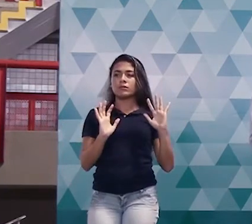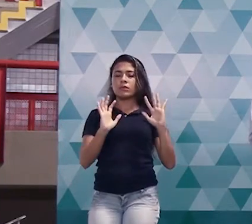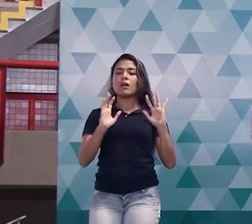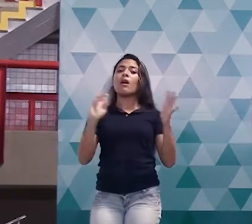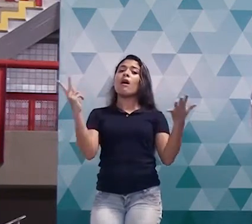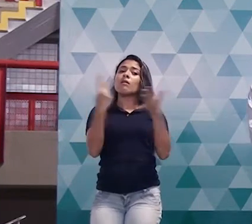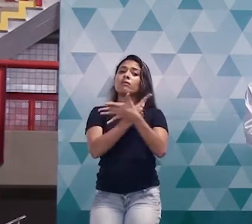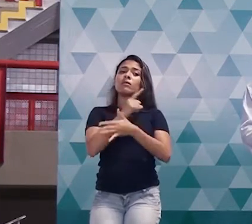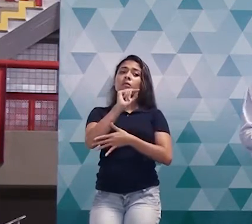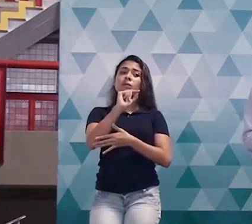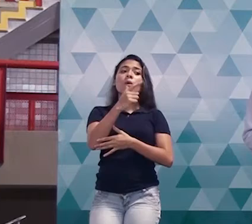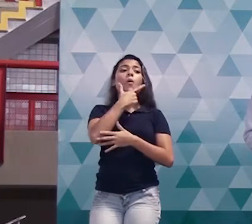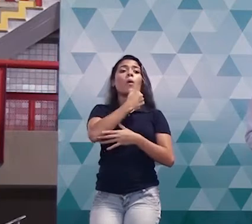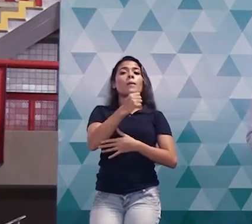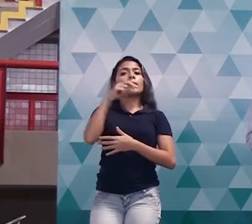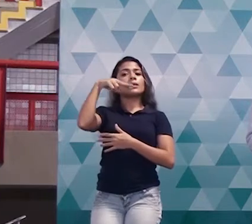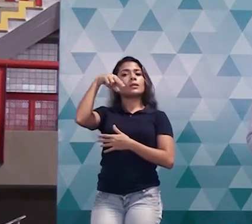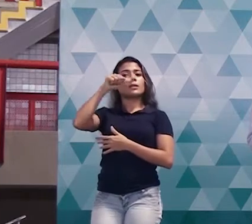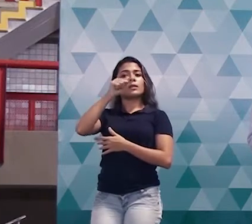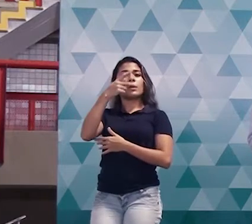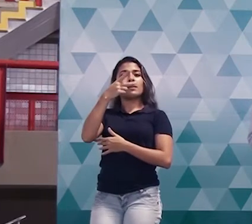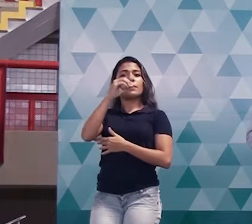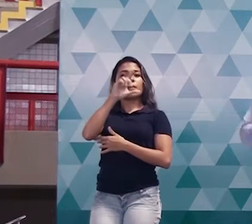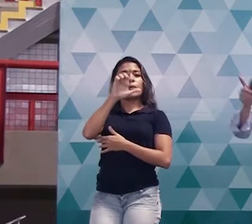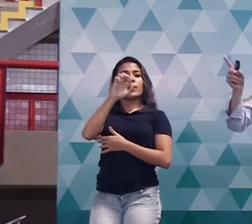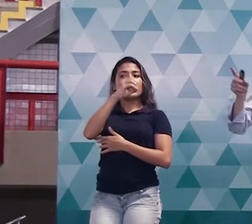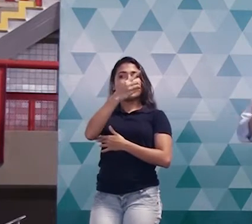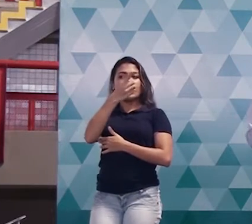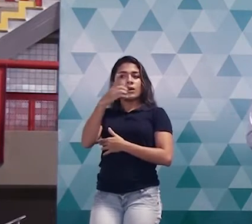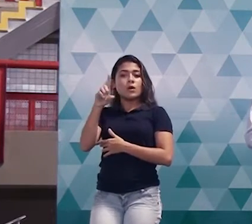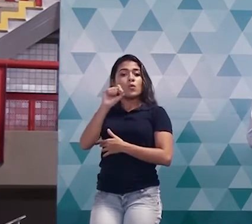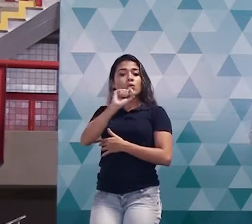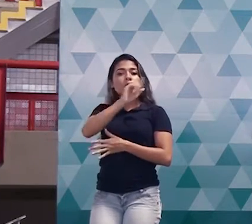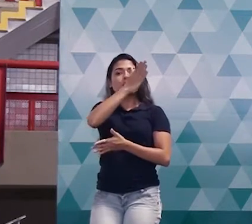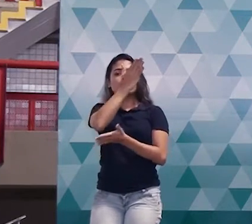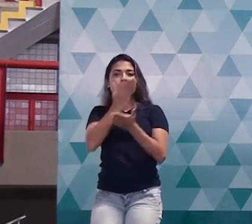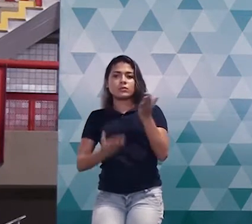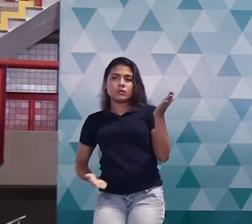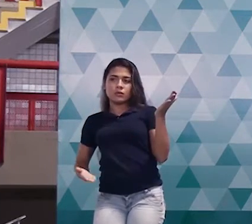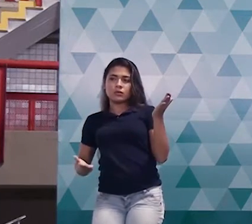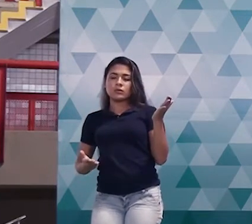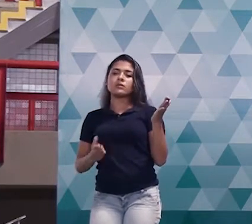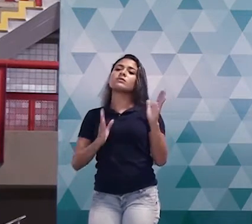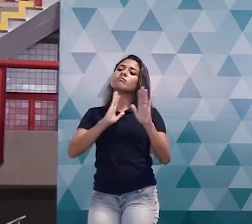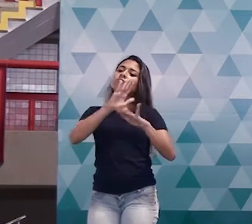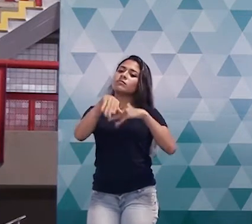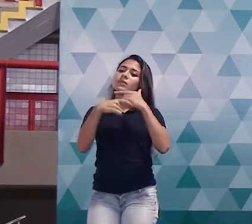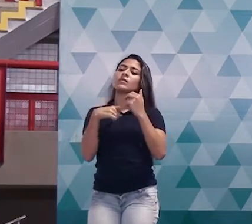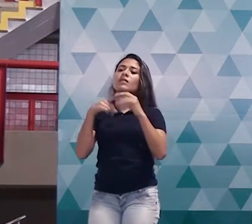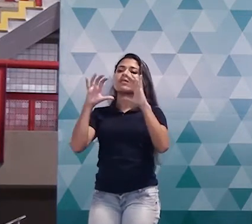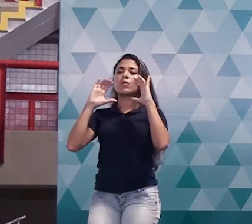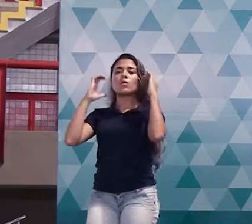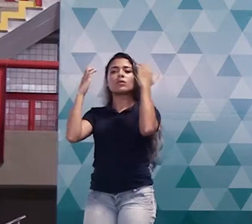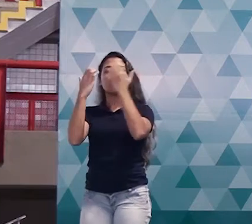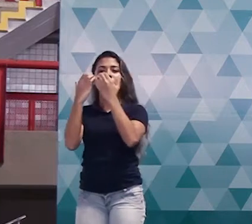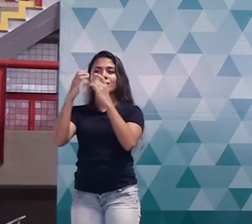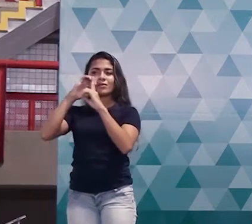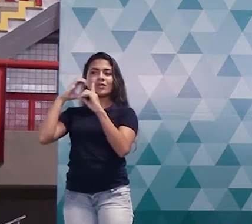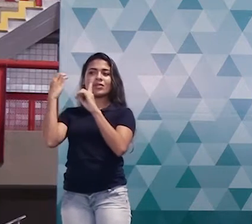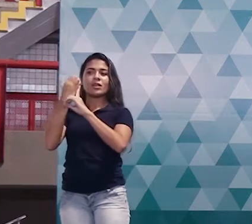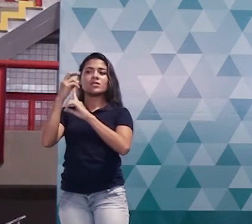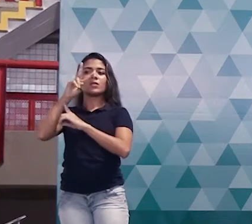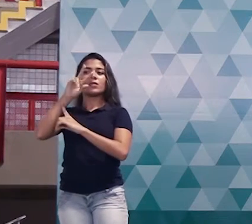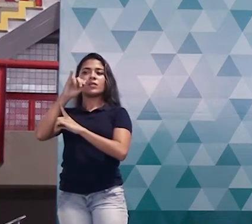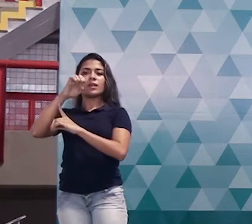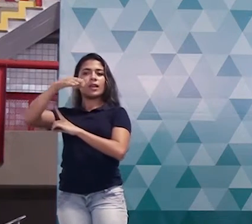é que Napoleão foi derrotado. E como resultado da derrota de Napoleão, teve o Congresso de Viena. E como resultado do Congresso de